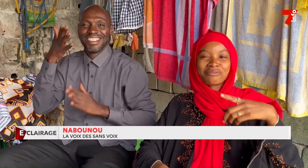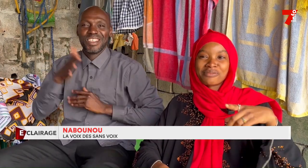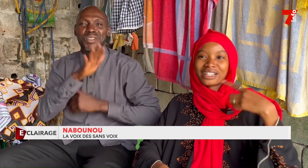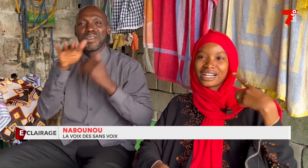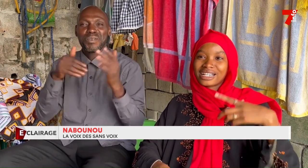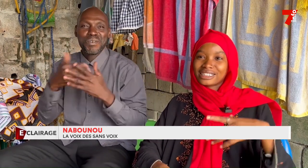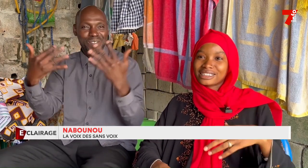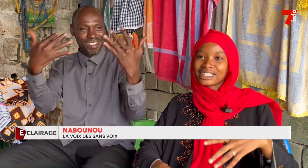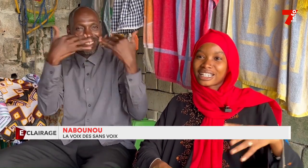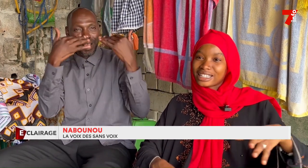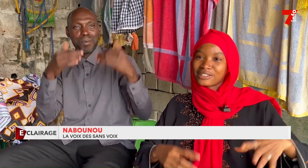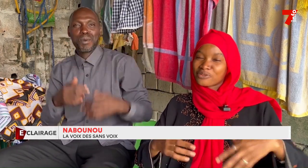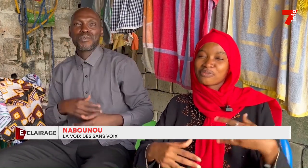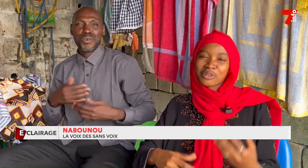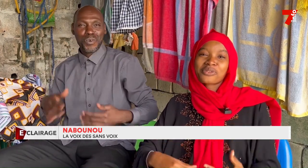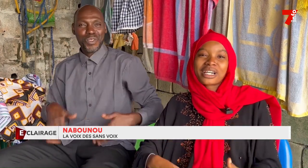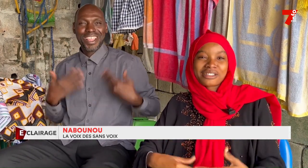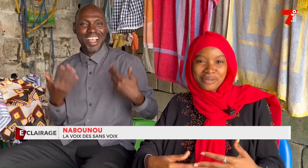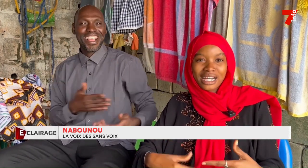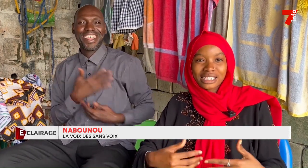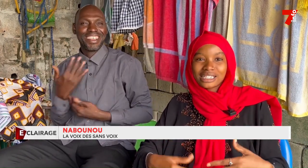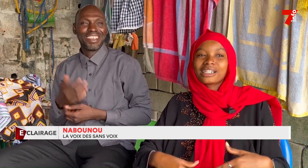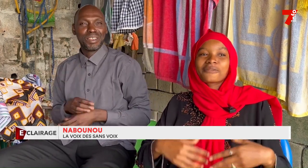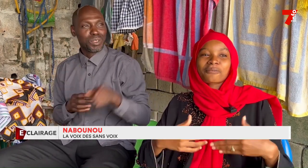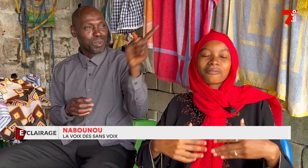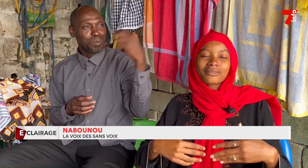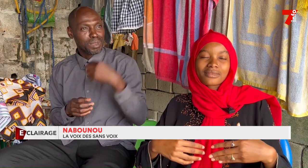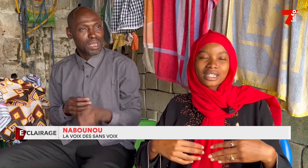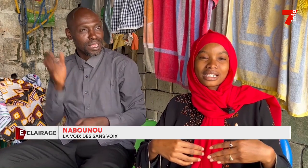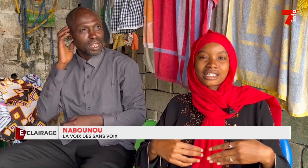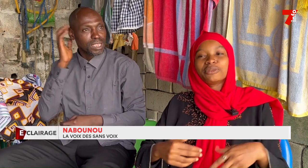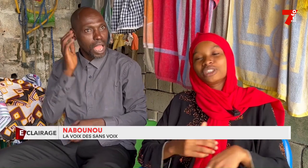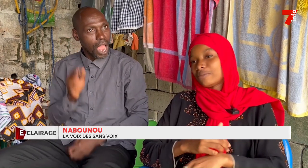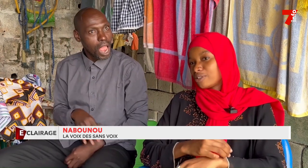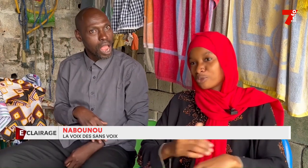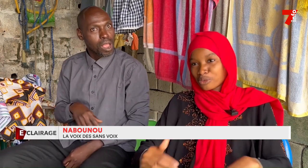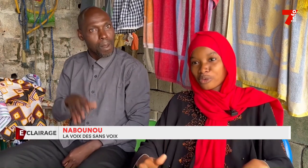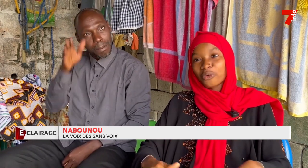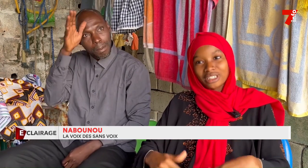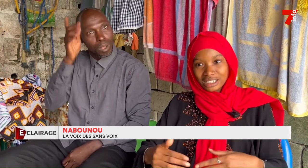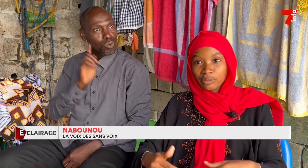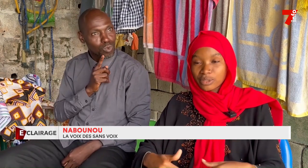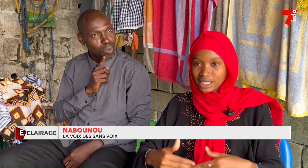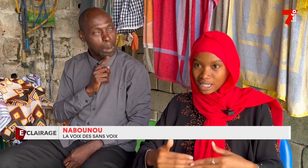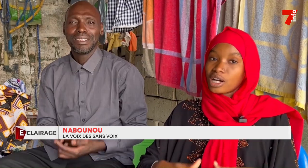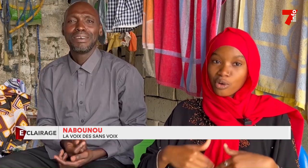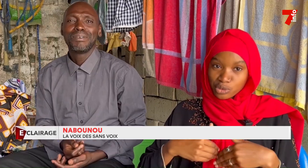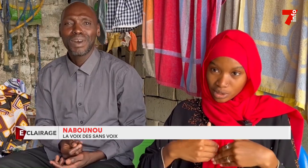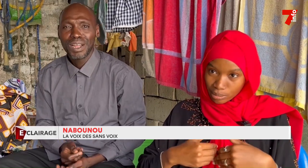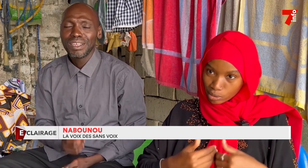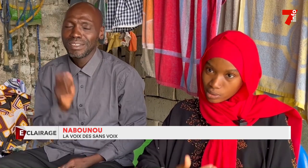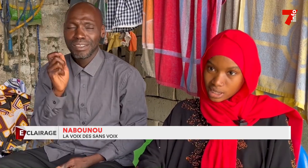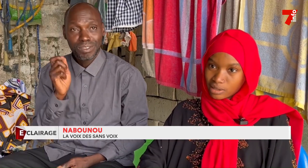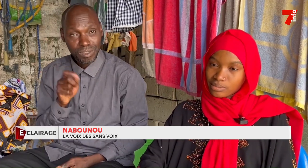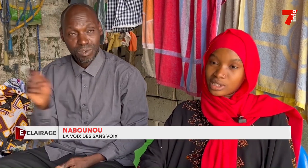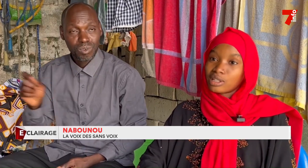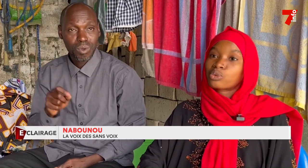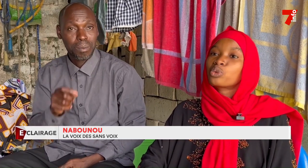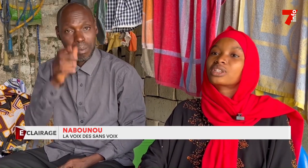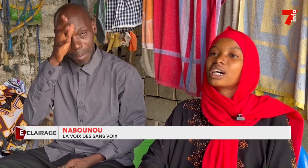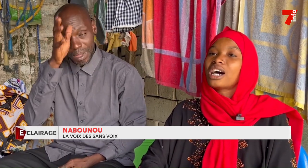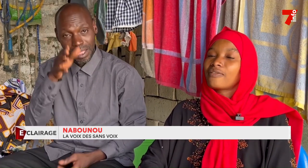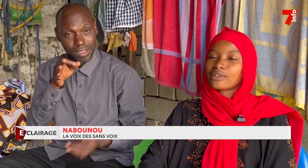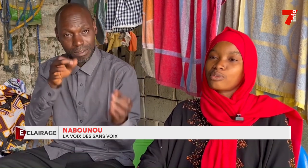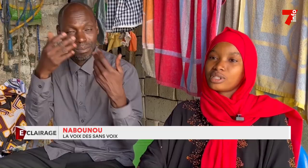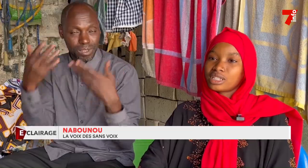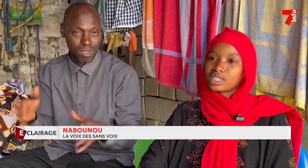tout là, son papa, regardez, en tout cas il ne pas. » Ça ne me gênait pas du tout. Au contraire, ça me plaisait. On sortait beaucoup ensemble. J'étais